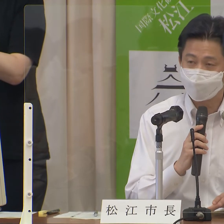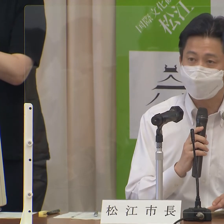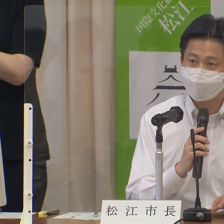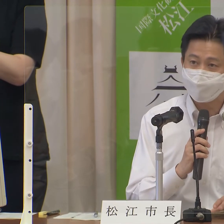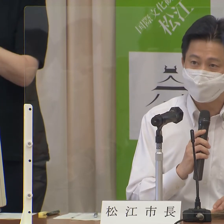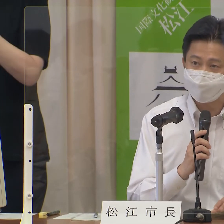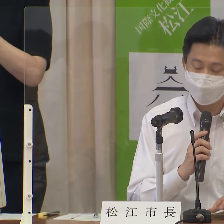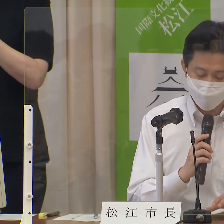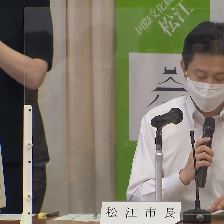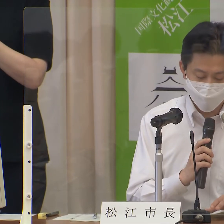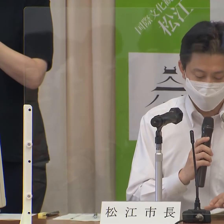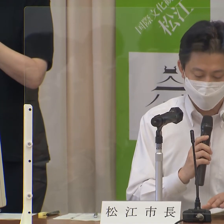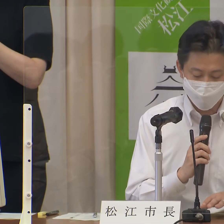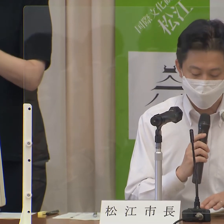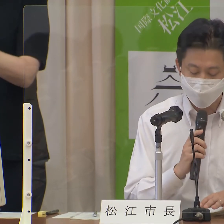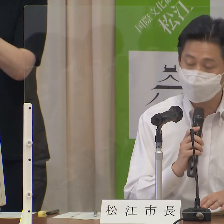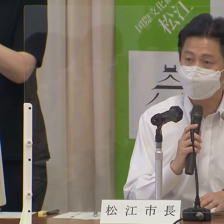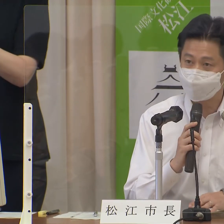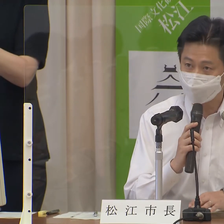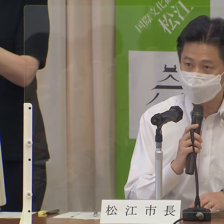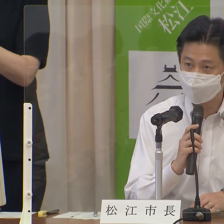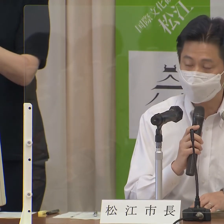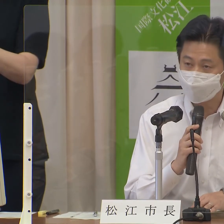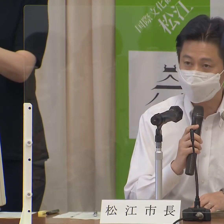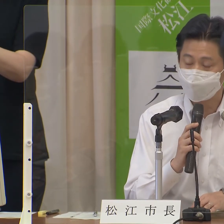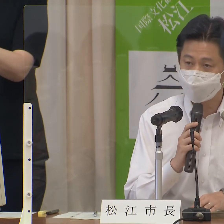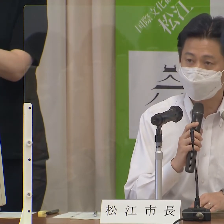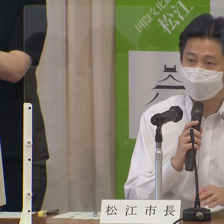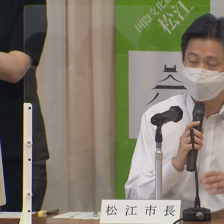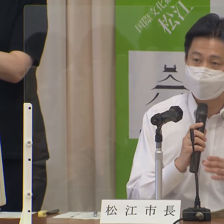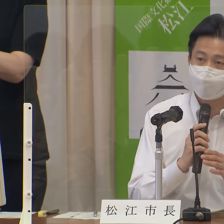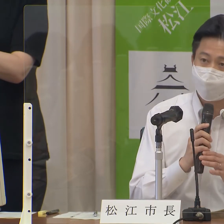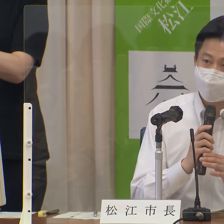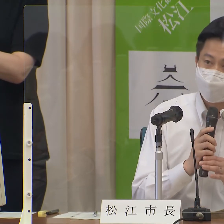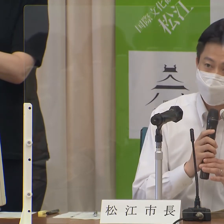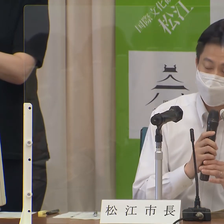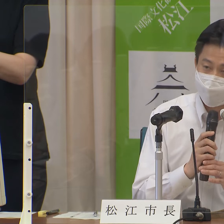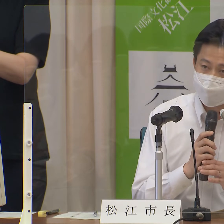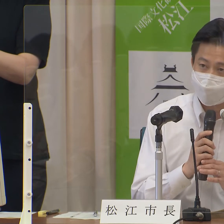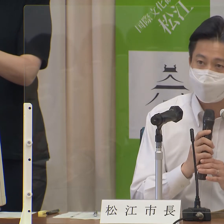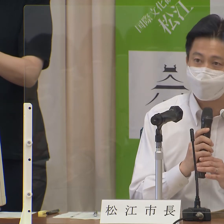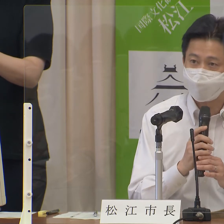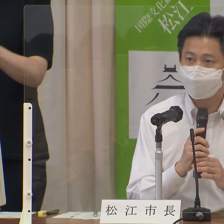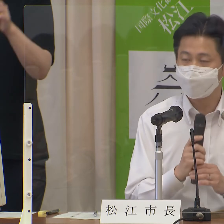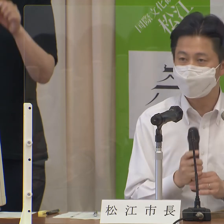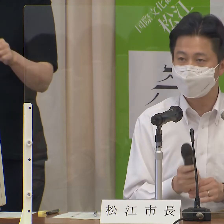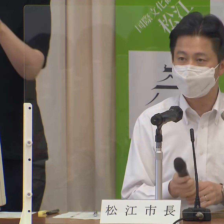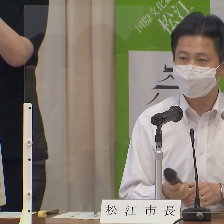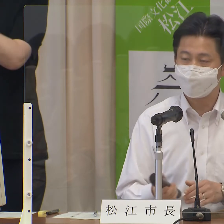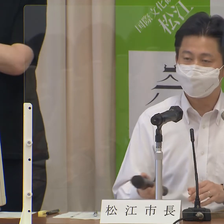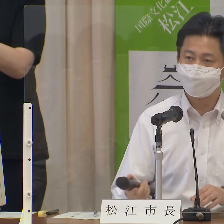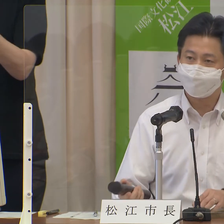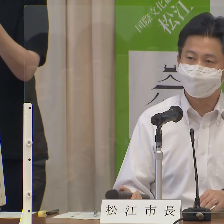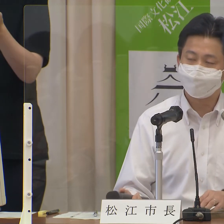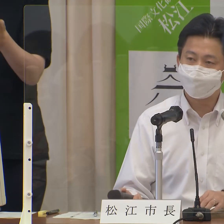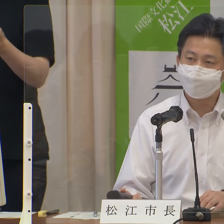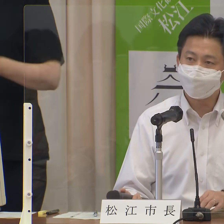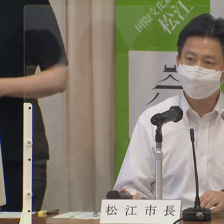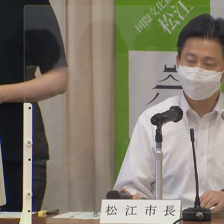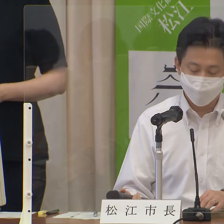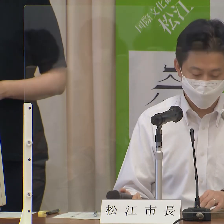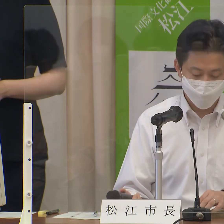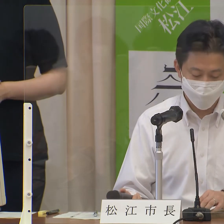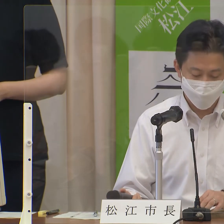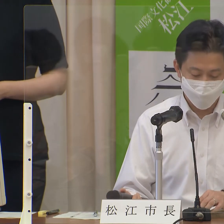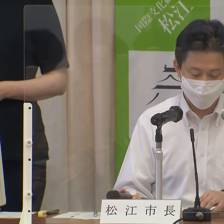園、保育所ですねについては、その後も継続するということで、今回、北谷長のお願いをしているということでございます。 なので、この